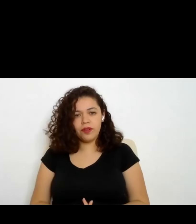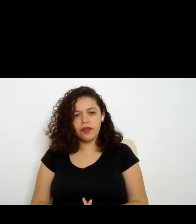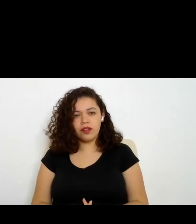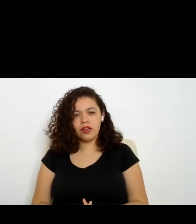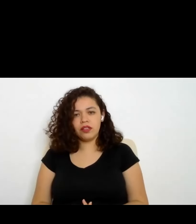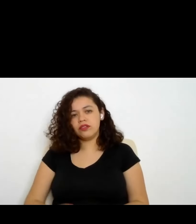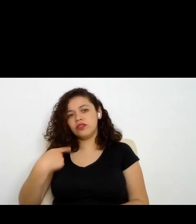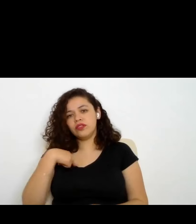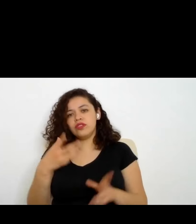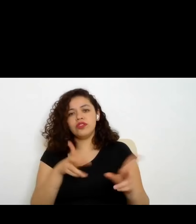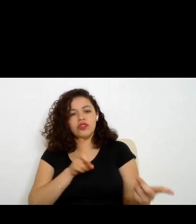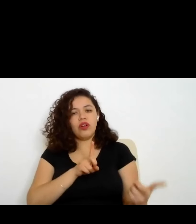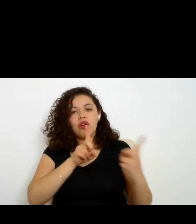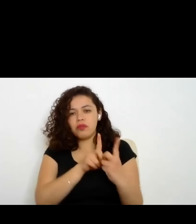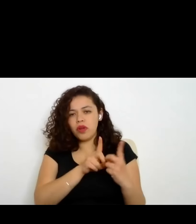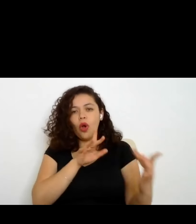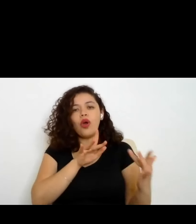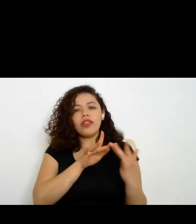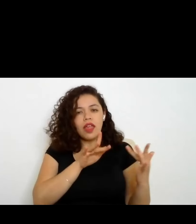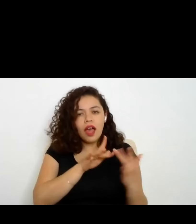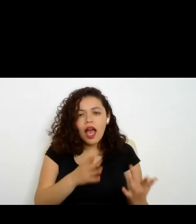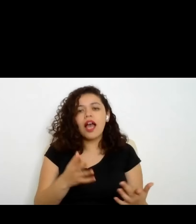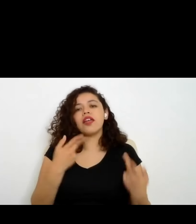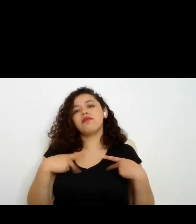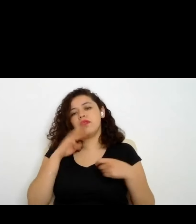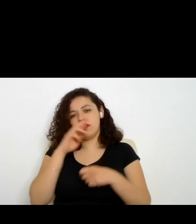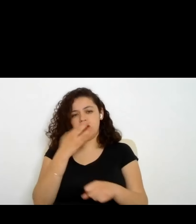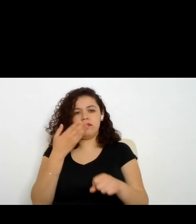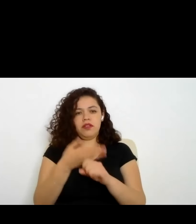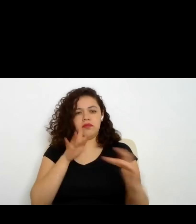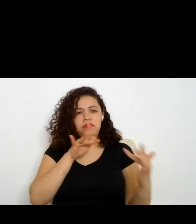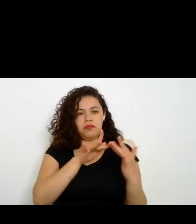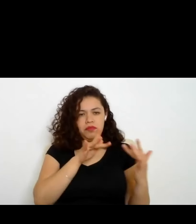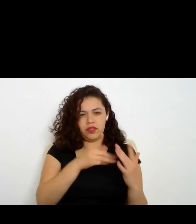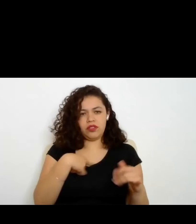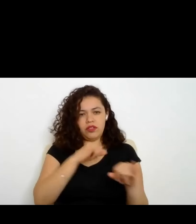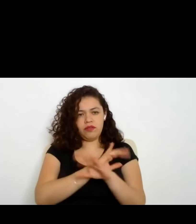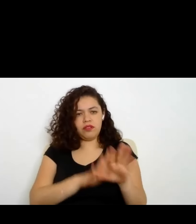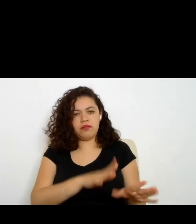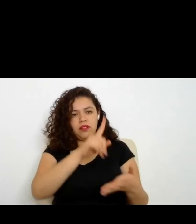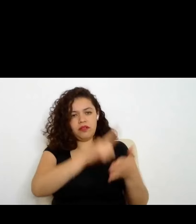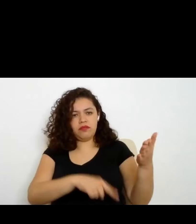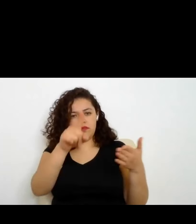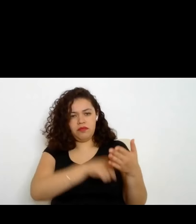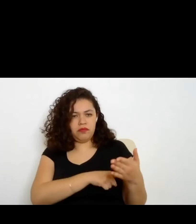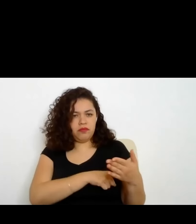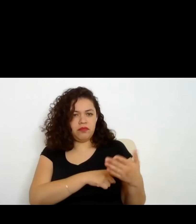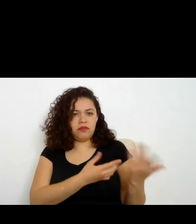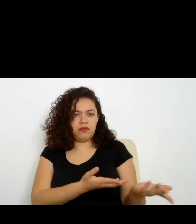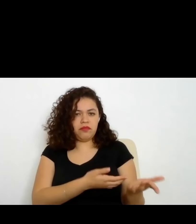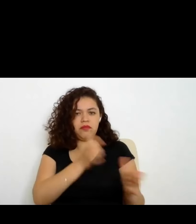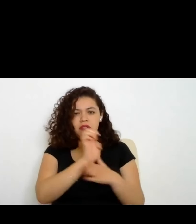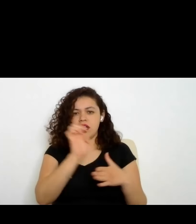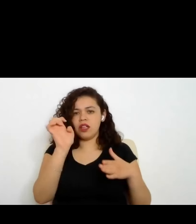yo mantenga una relación con el responsable, si yo solicito la cancelación de mis datos, pues entonces la